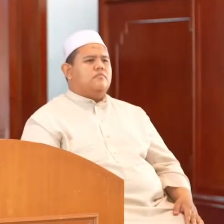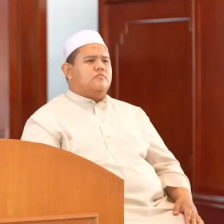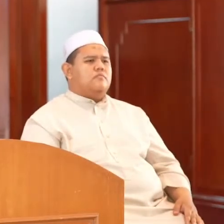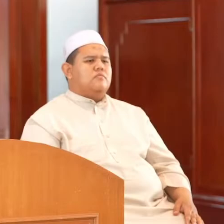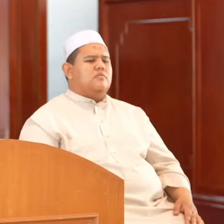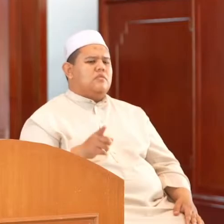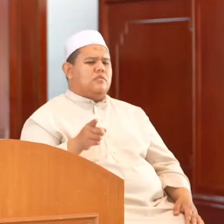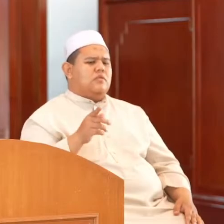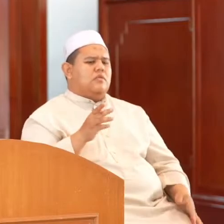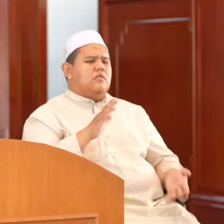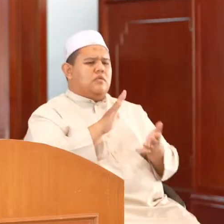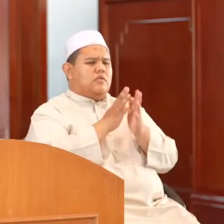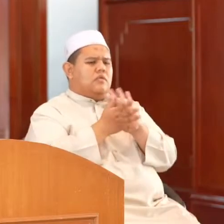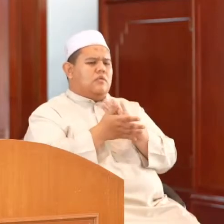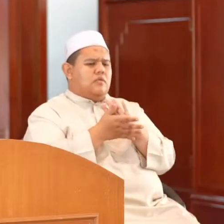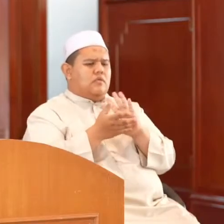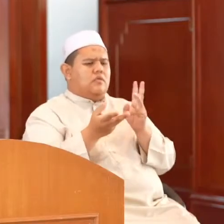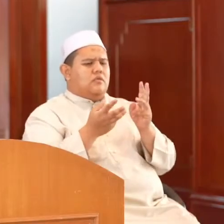dia jadi lemah semangat.